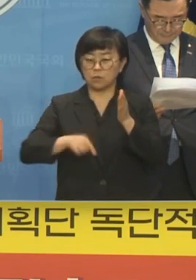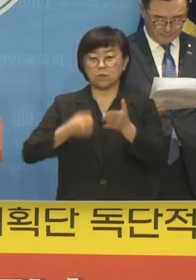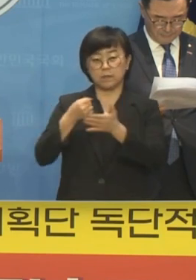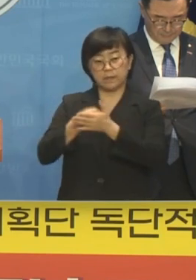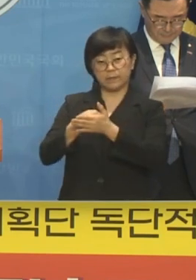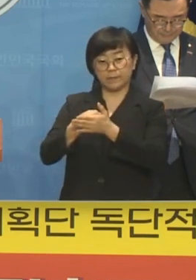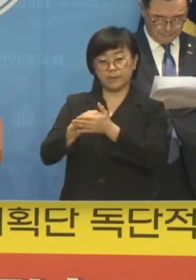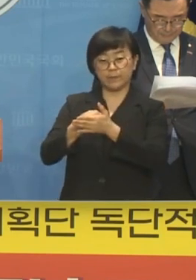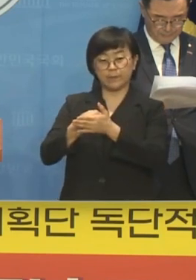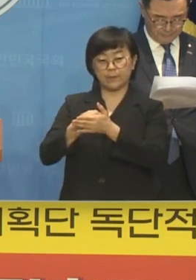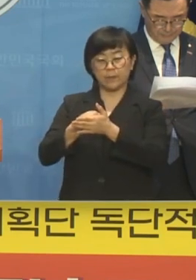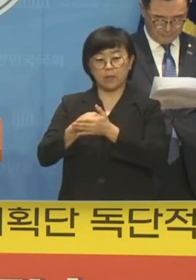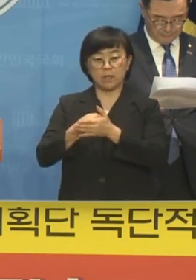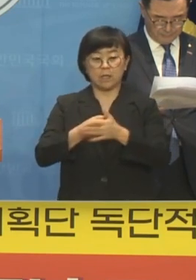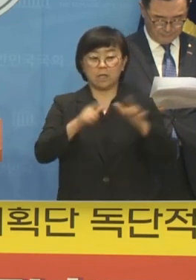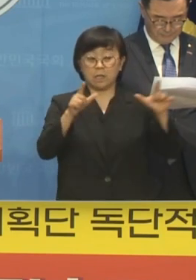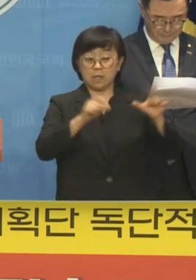독단적으로